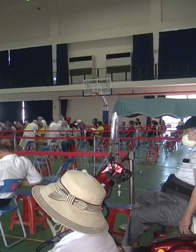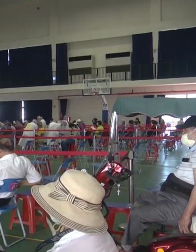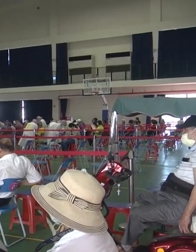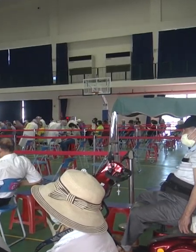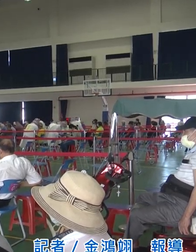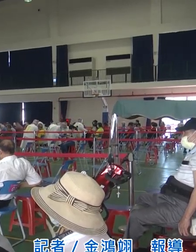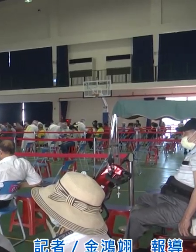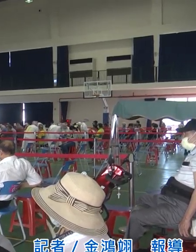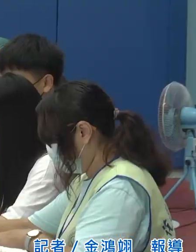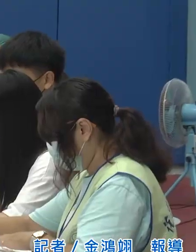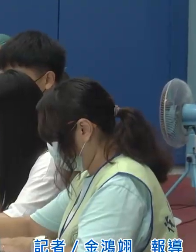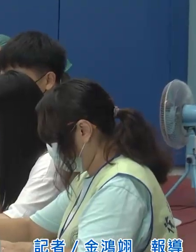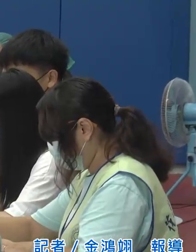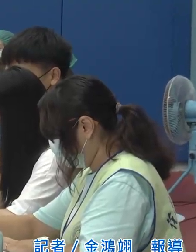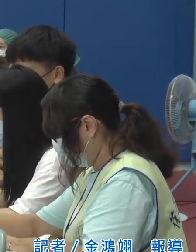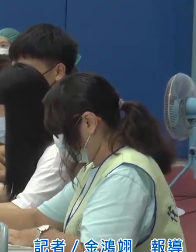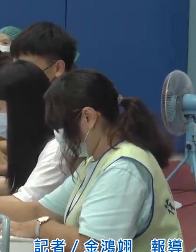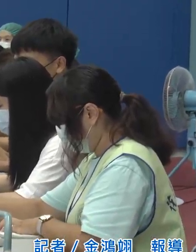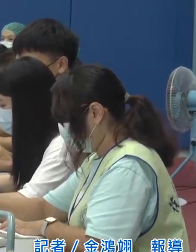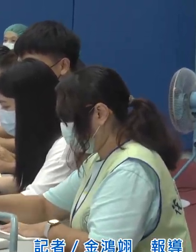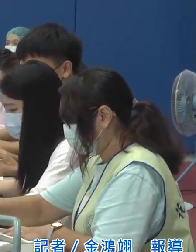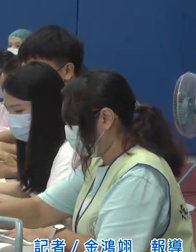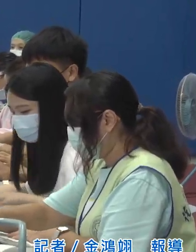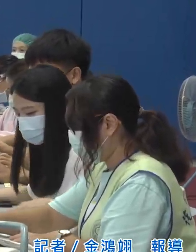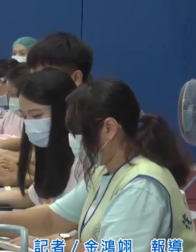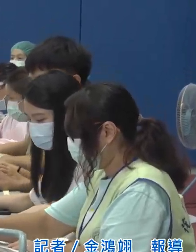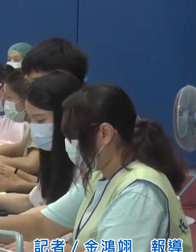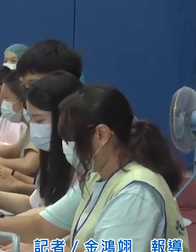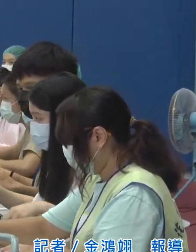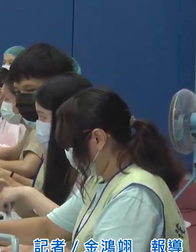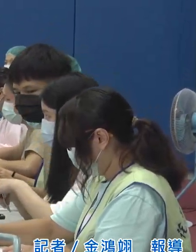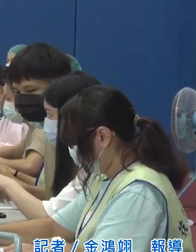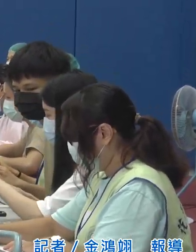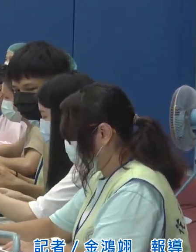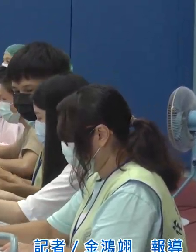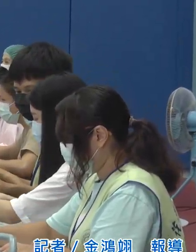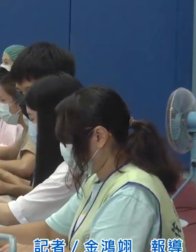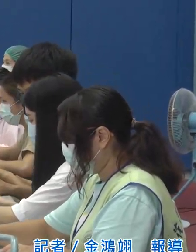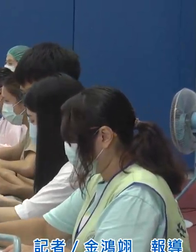等待中央疫苗到位之后安排施打。记者庄安华报道。